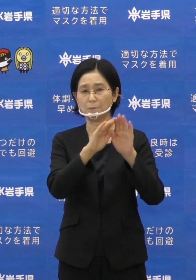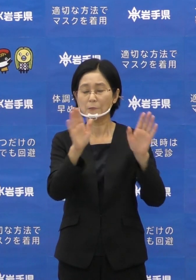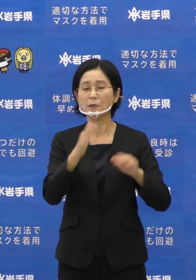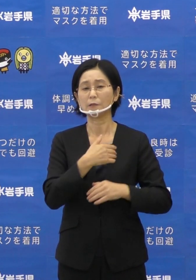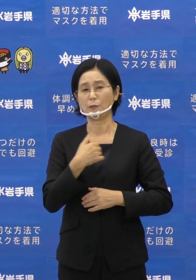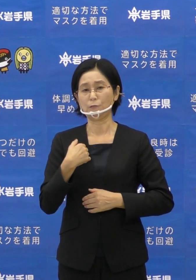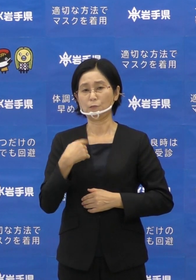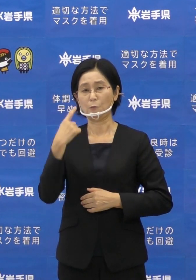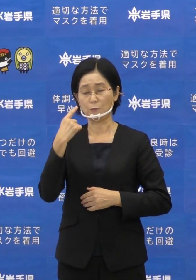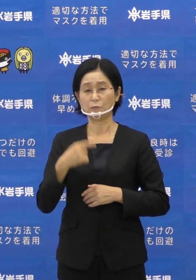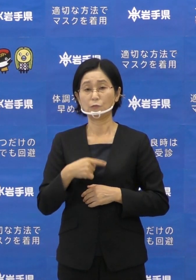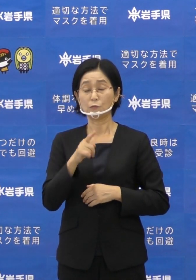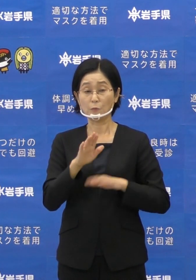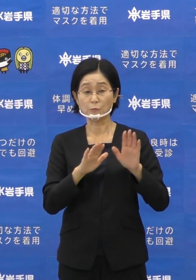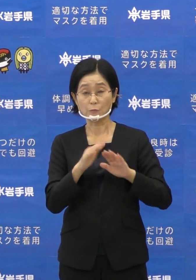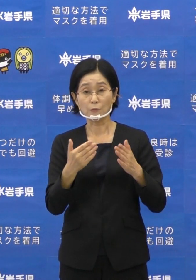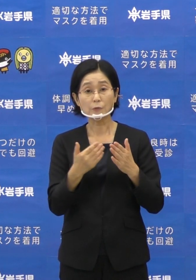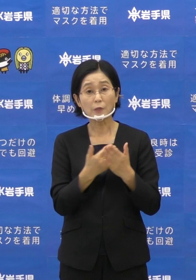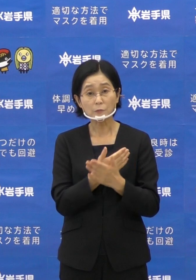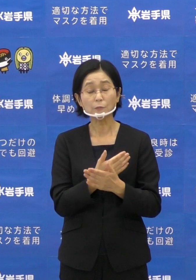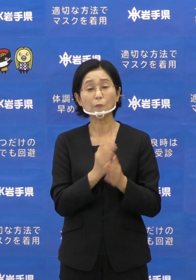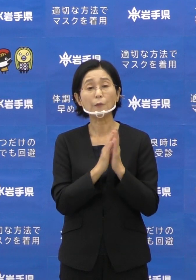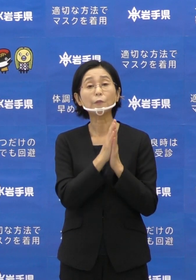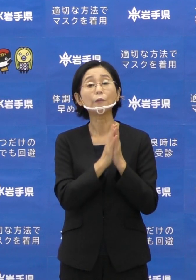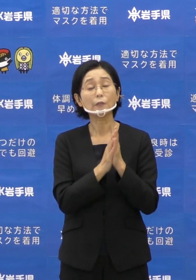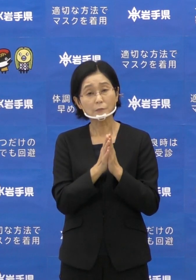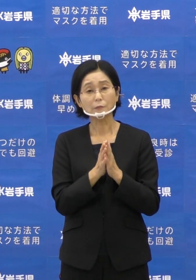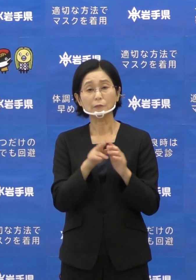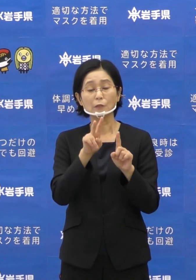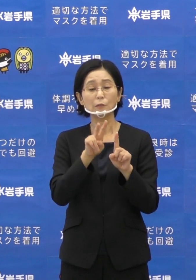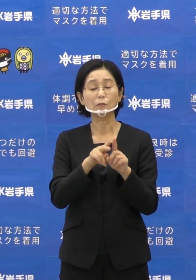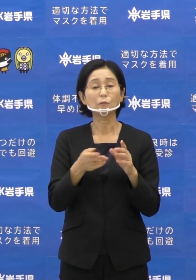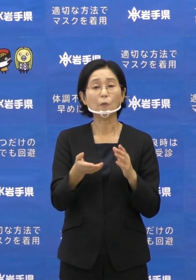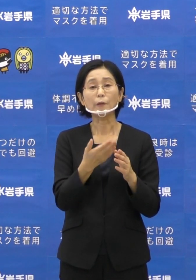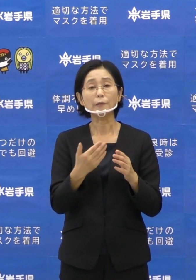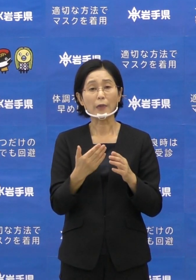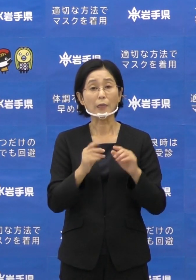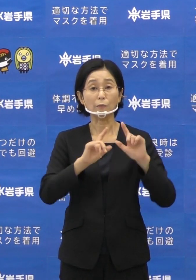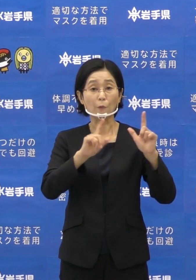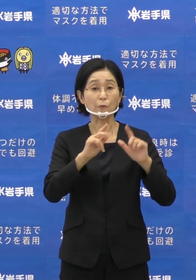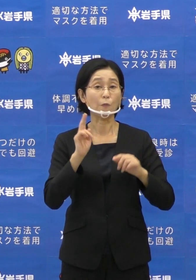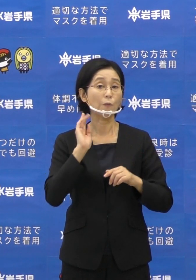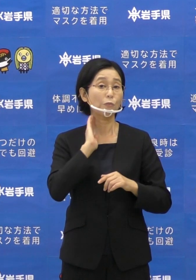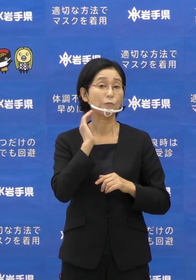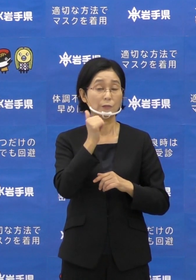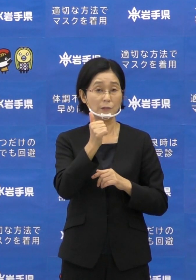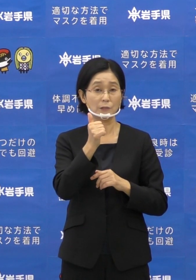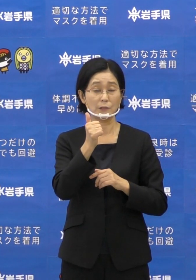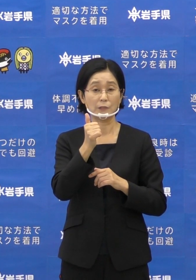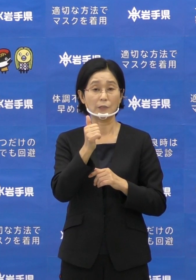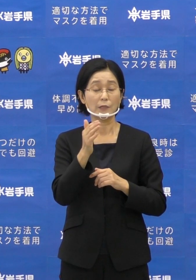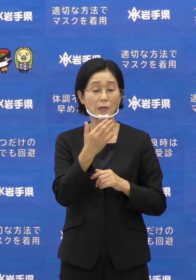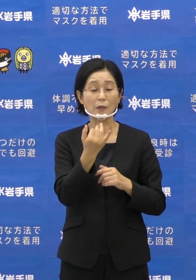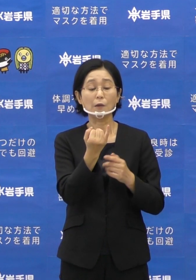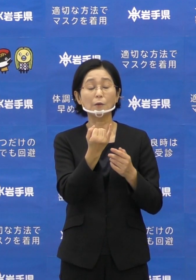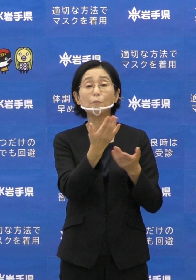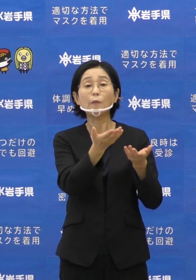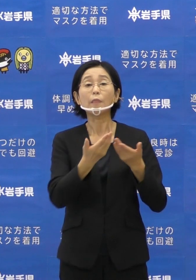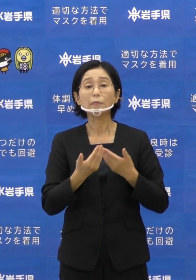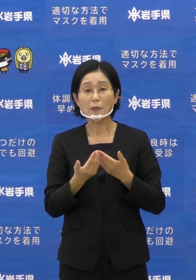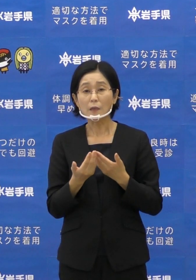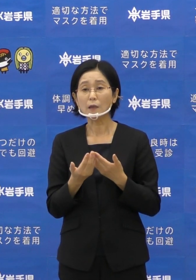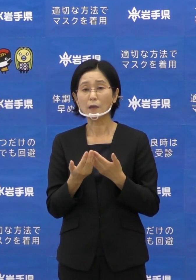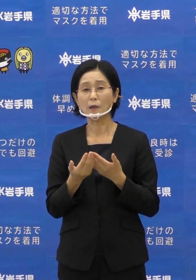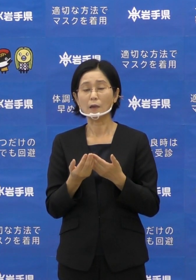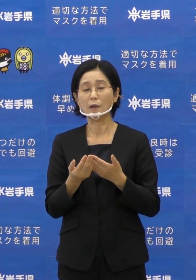あ、そういうことを祈りながら小池百合子知事からもらった指で触るとこう分かる